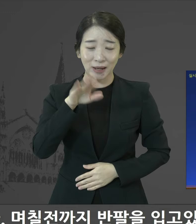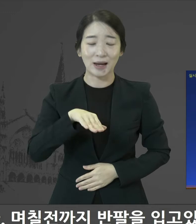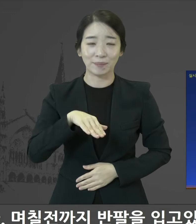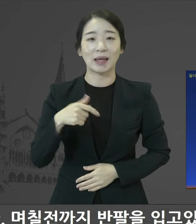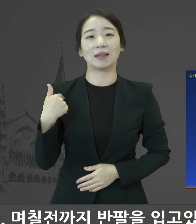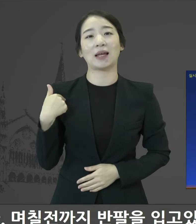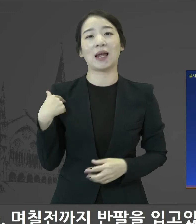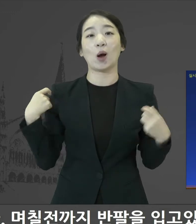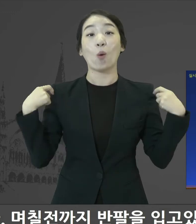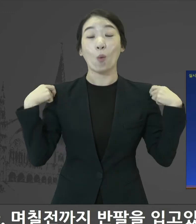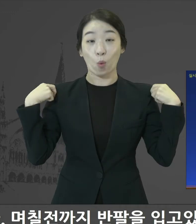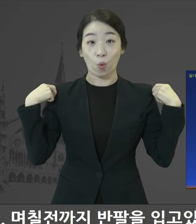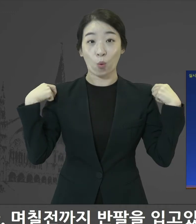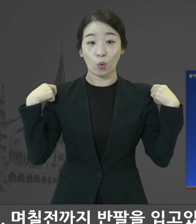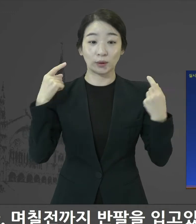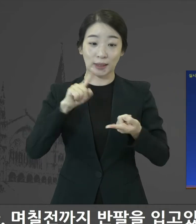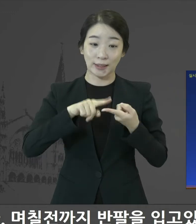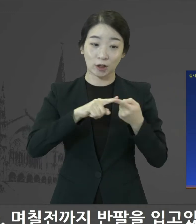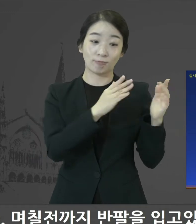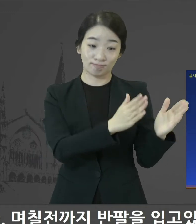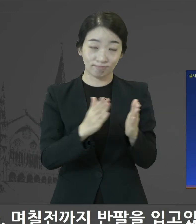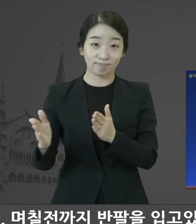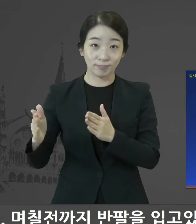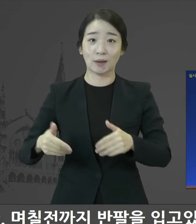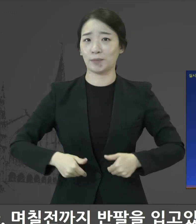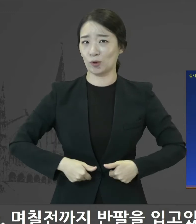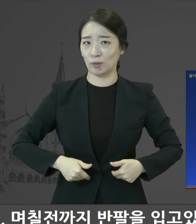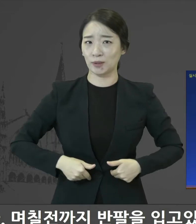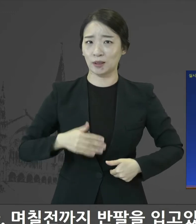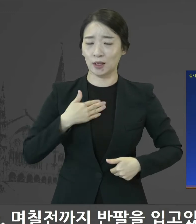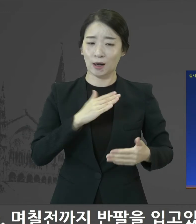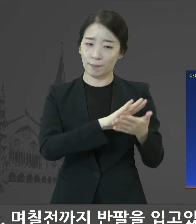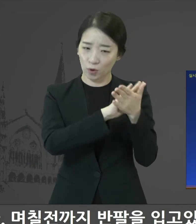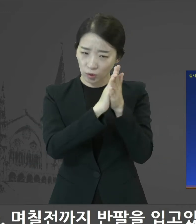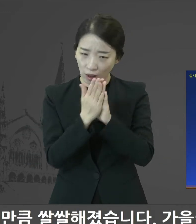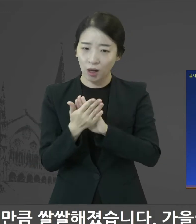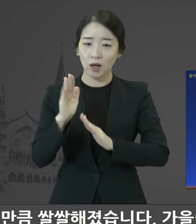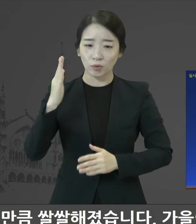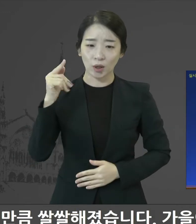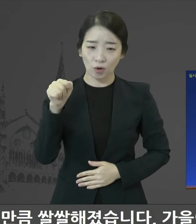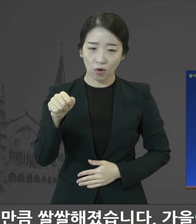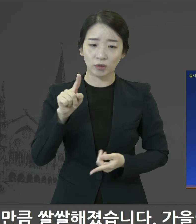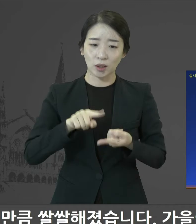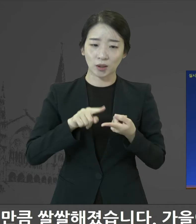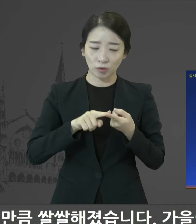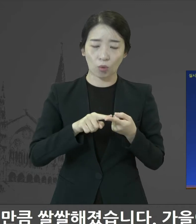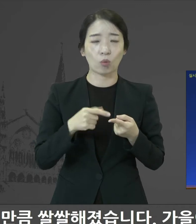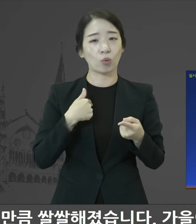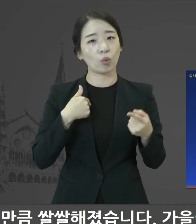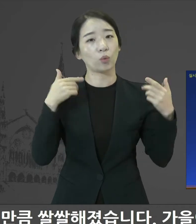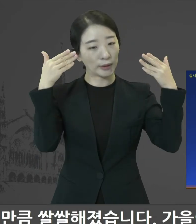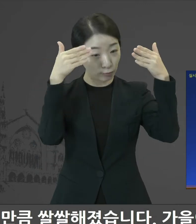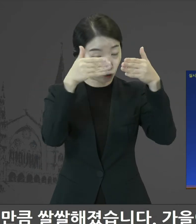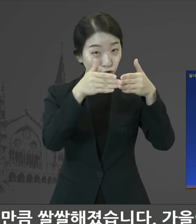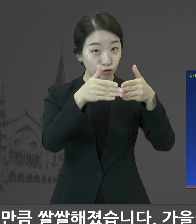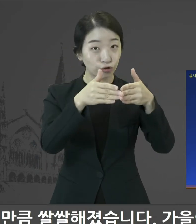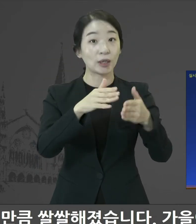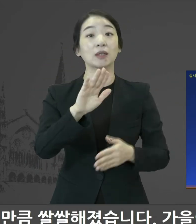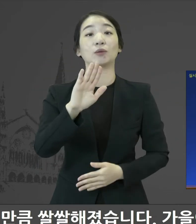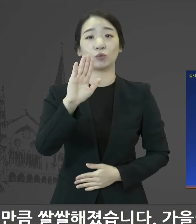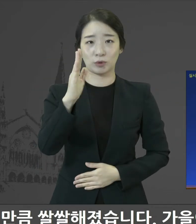돌아보면서 버려야 될 것들, 내려놔야 될 것들, 변화해야 될 것들, 여기에 조금 더 집중합니다. 그러다